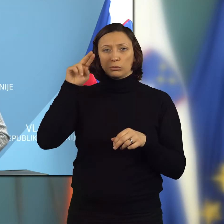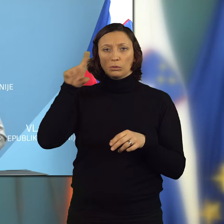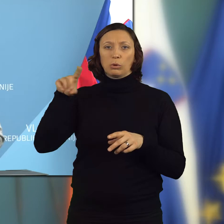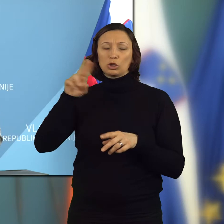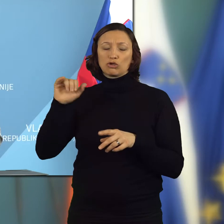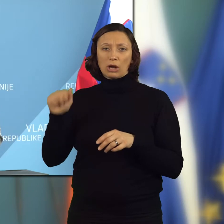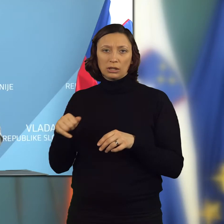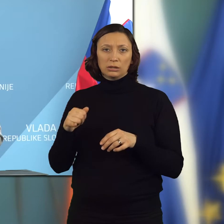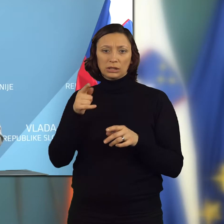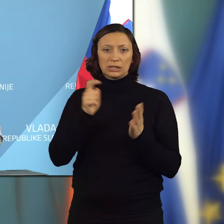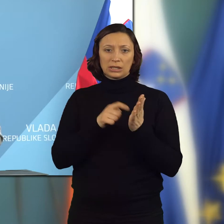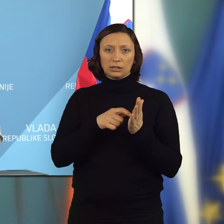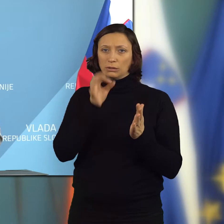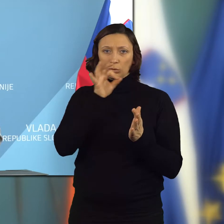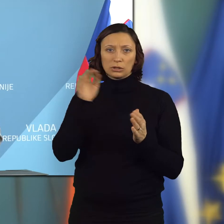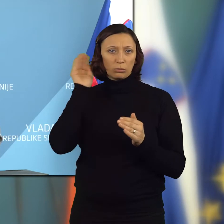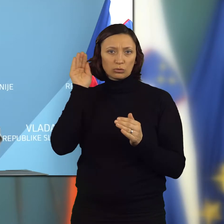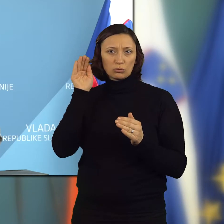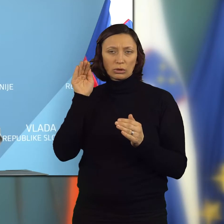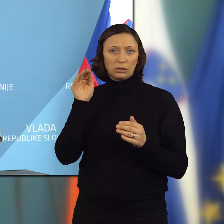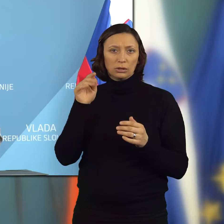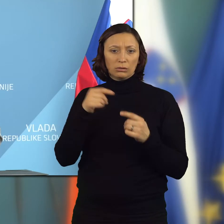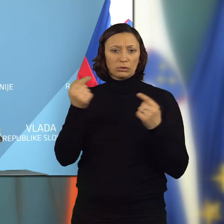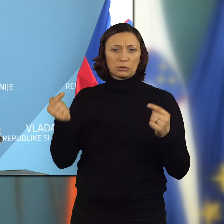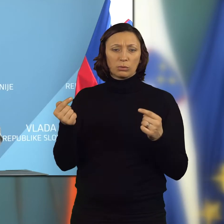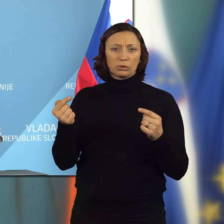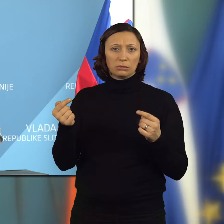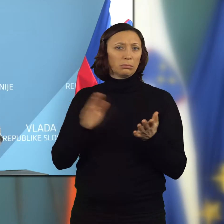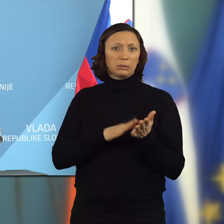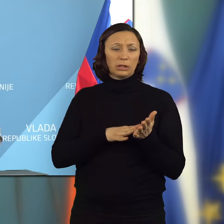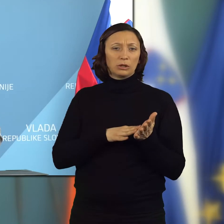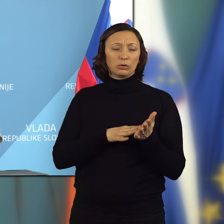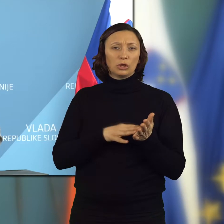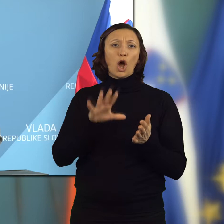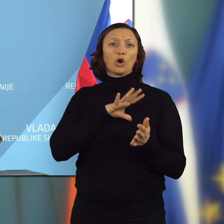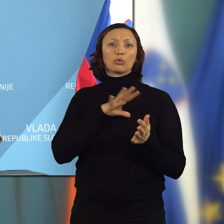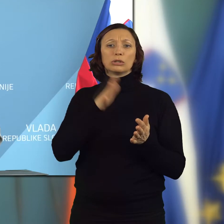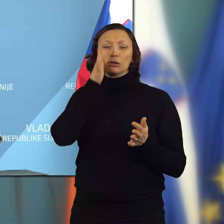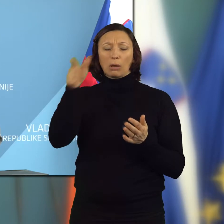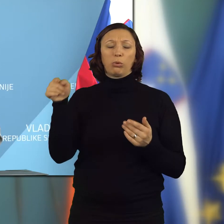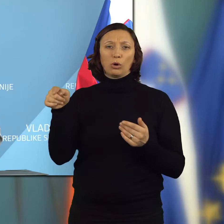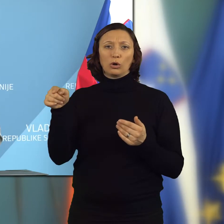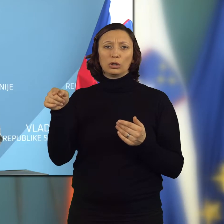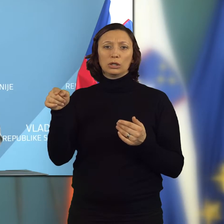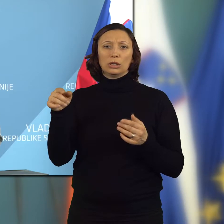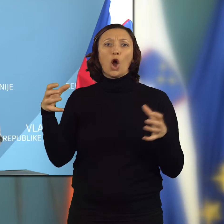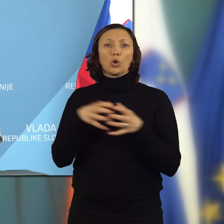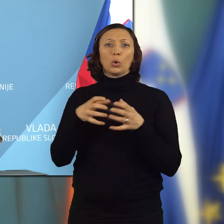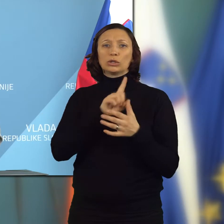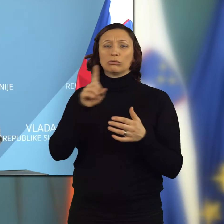gospoda Podržaja. Torej, teh zahtev vi ne boste poslušali v nasprotnem primeru, namreč grozijo menda celo